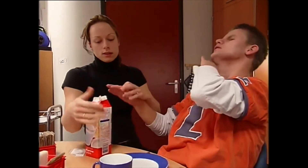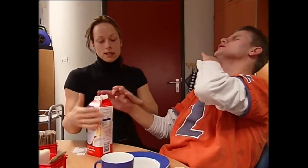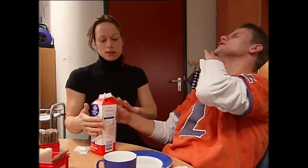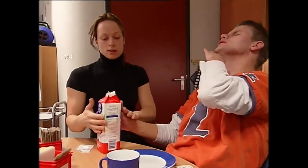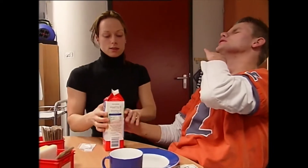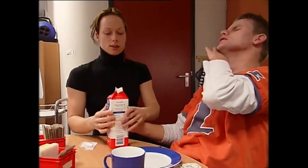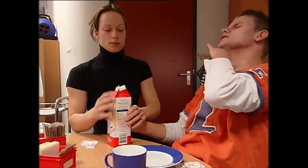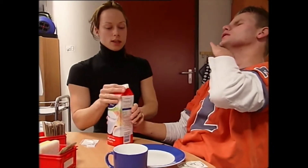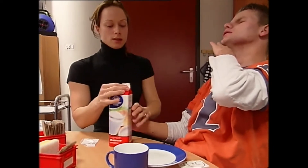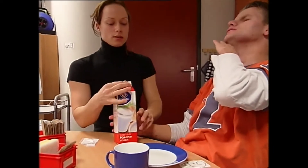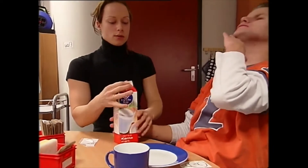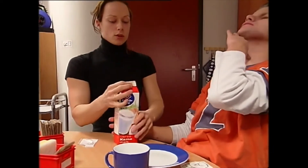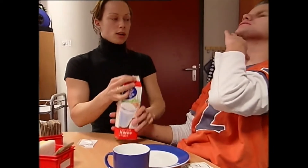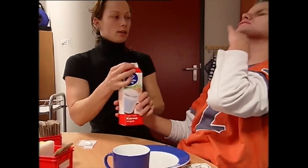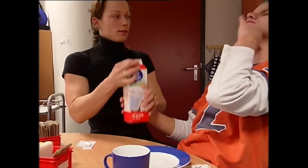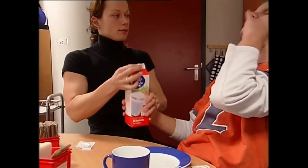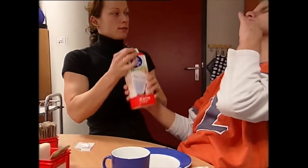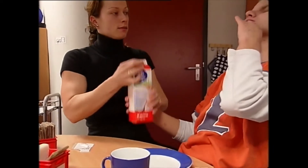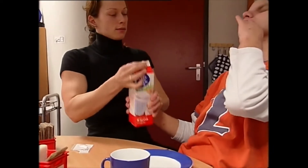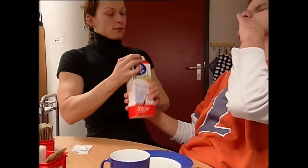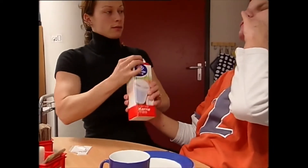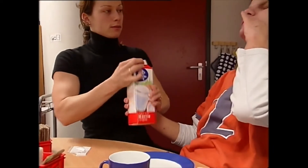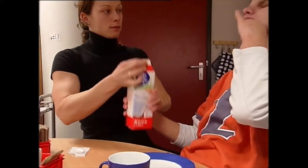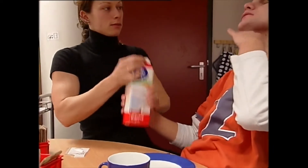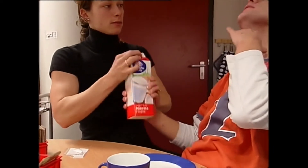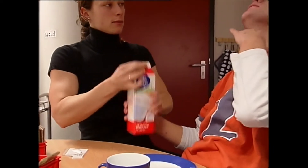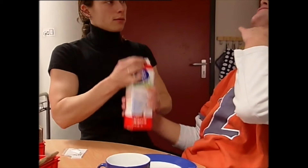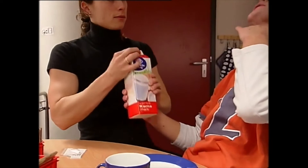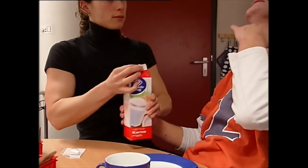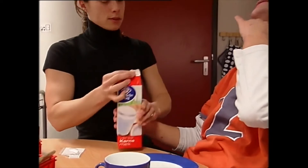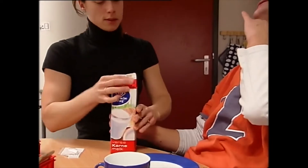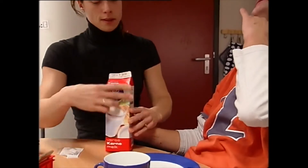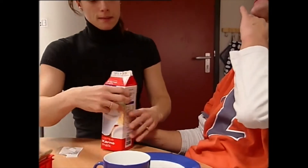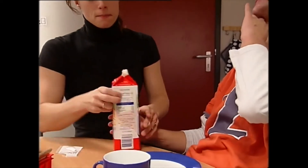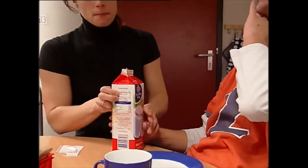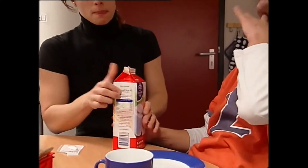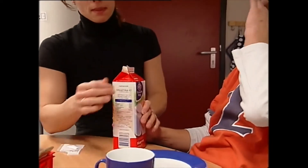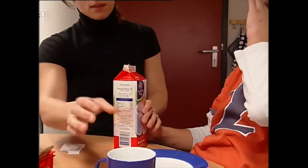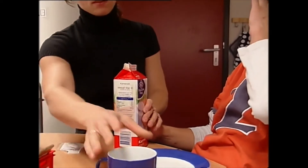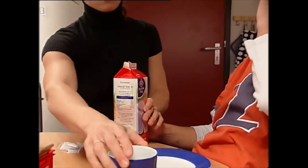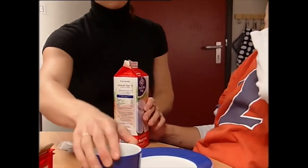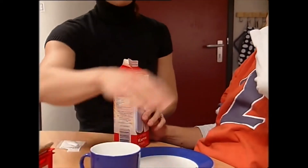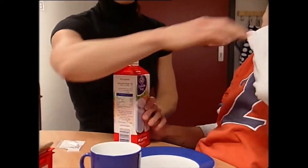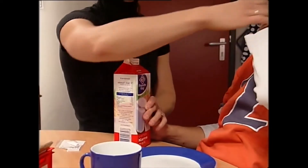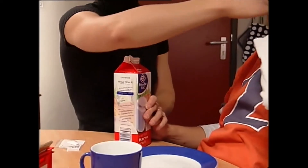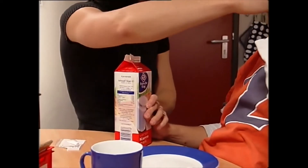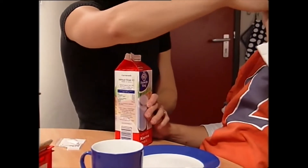Kijk eens, kannemelk. Even schudden. Ik laat hem zoveel mogelijk meehelpen bij alles wat er gebeurt, zodat hij hier een actieve rol in